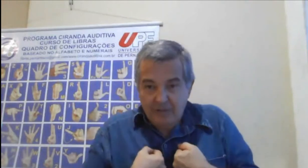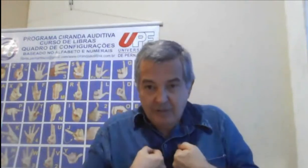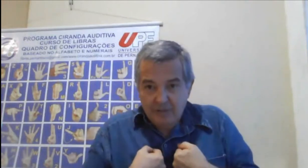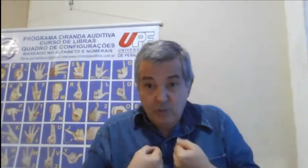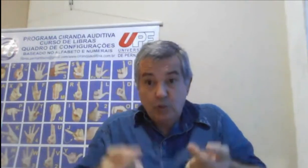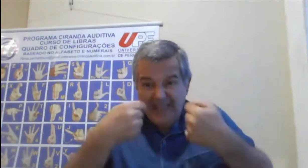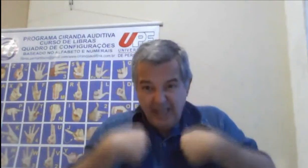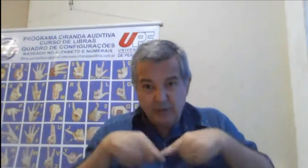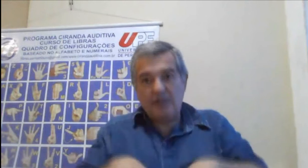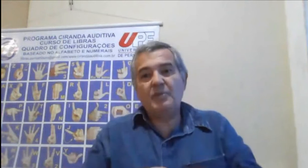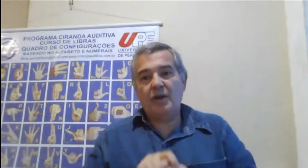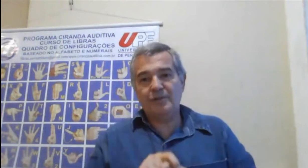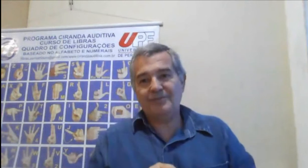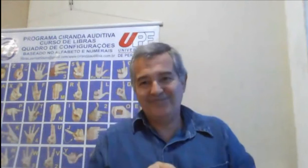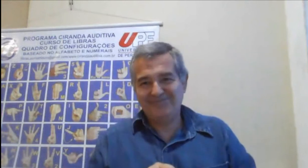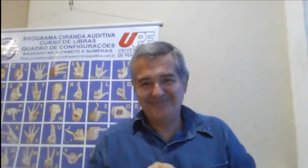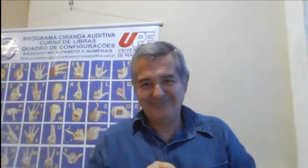privado do direito de ser um biólogo.